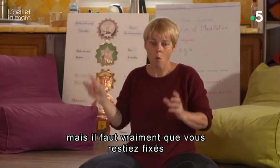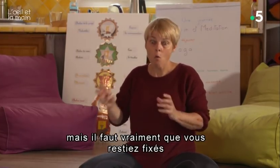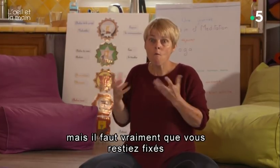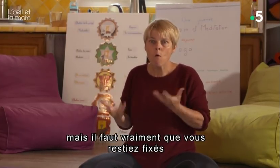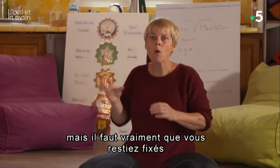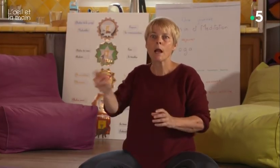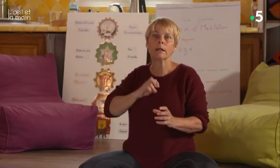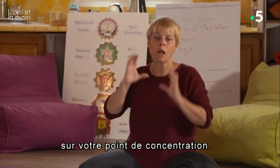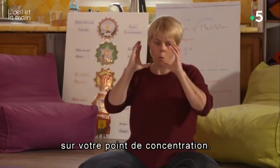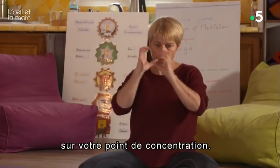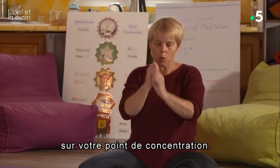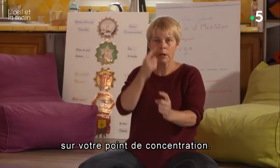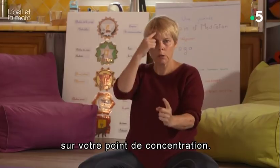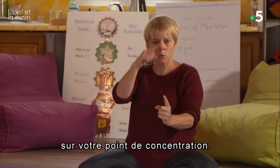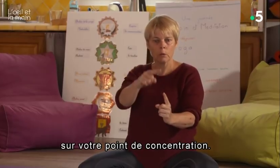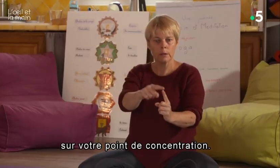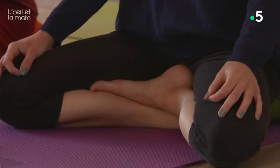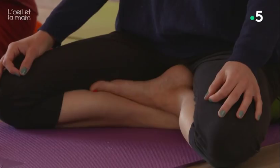restiez fixé sur votre point de concentration.